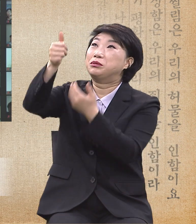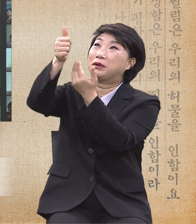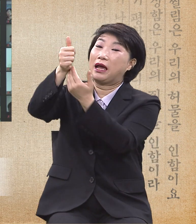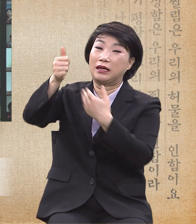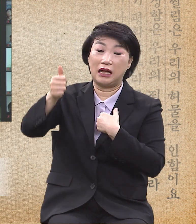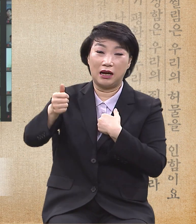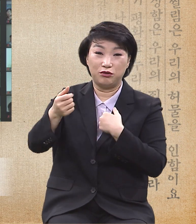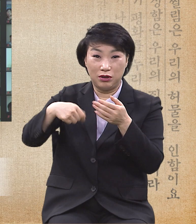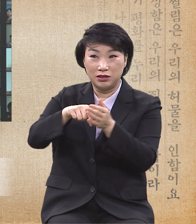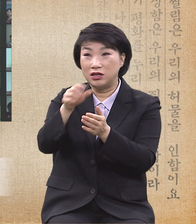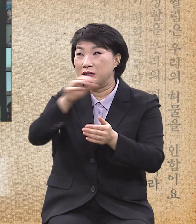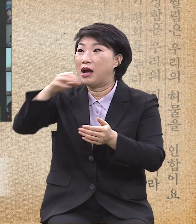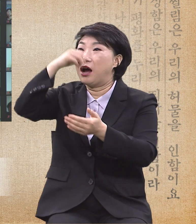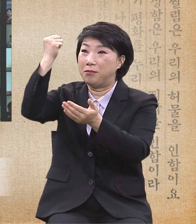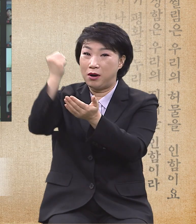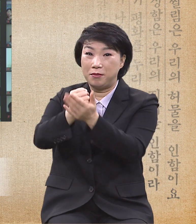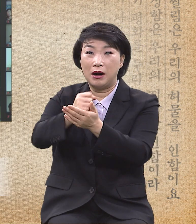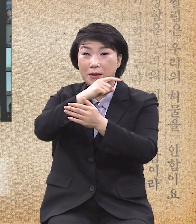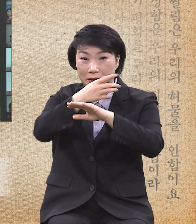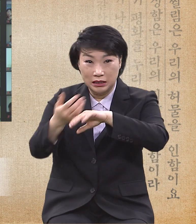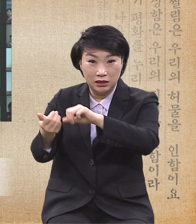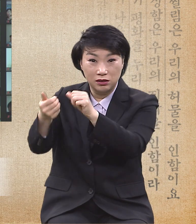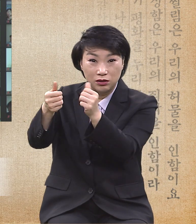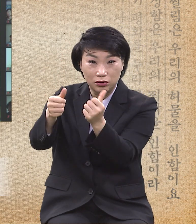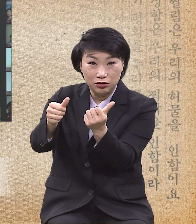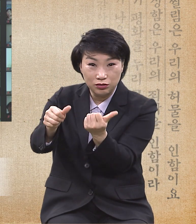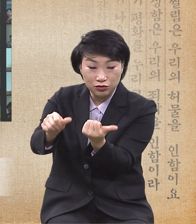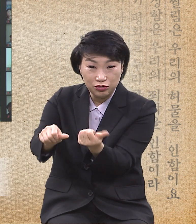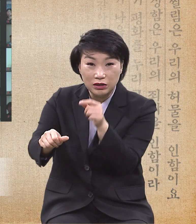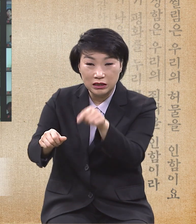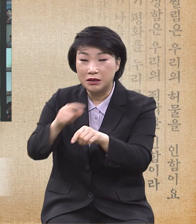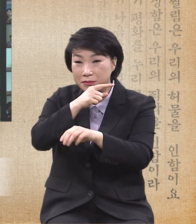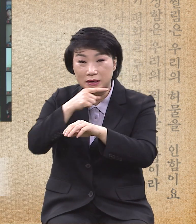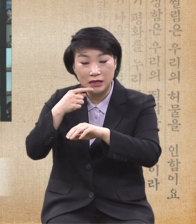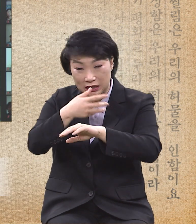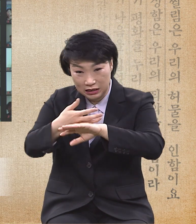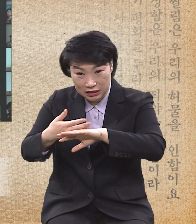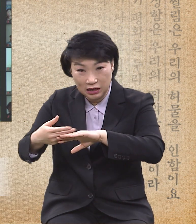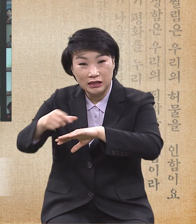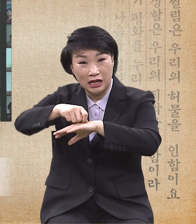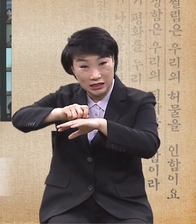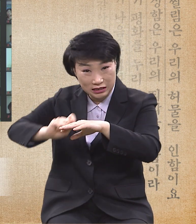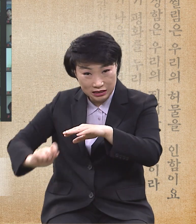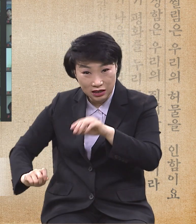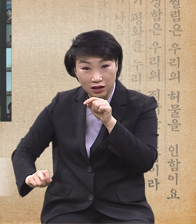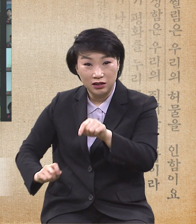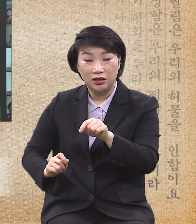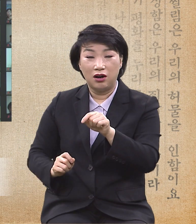십자가에서 못 박혀서 철철 흐르는 피, 찢지는 살,